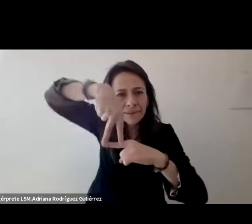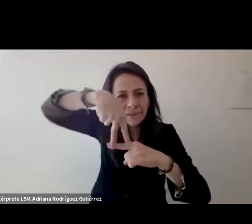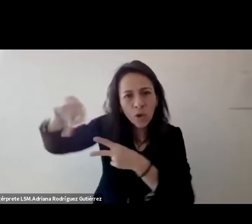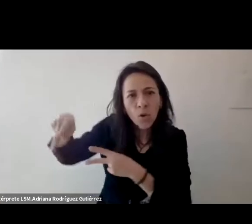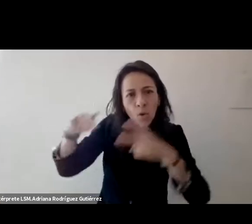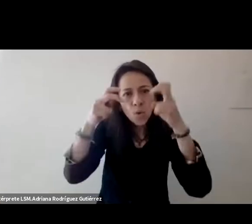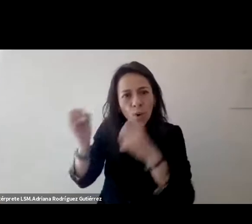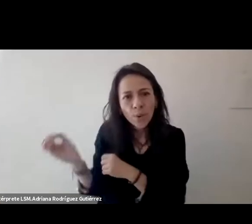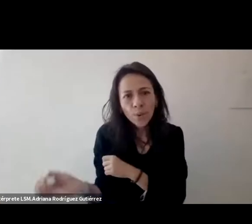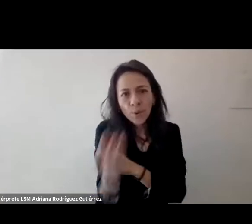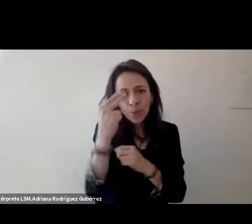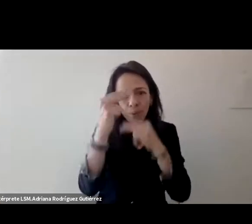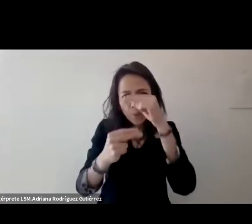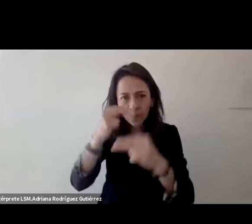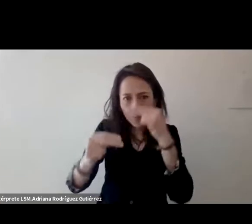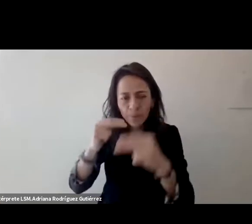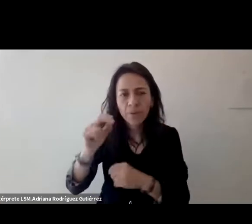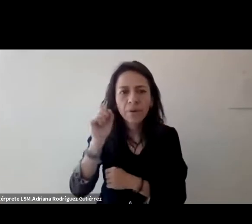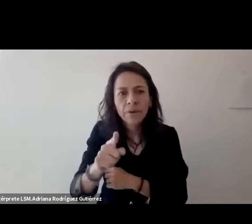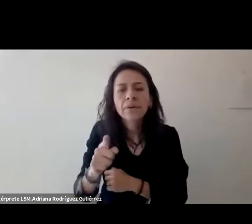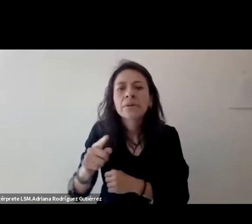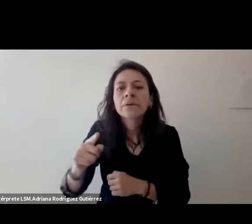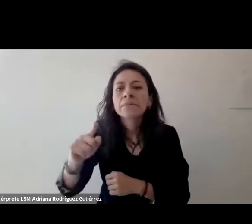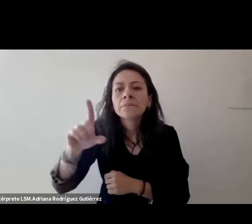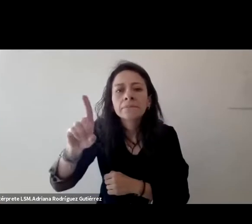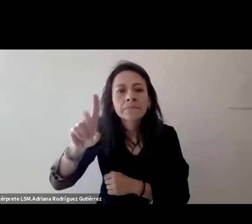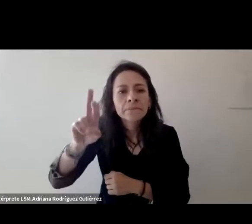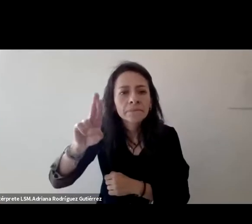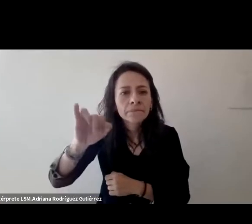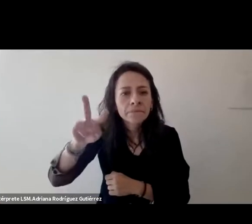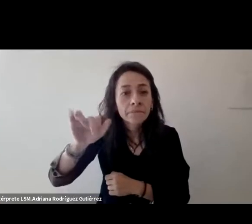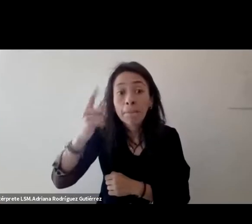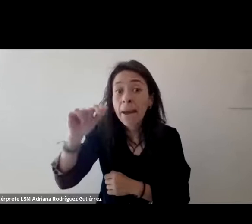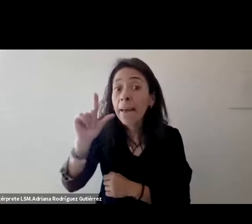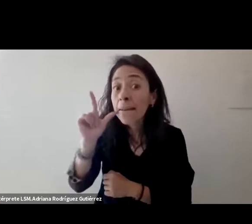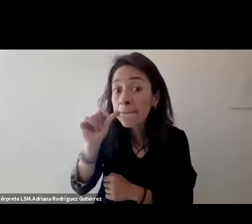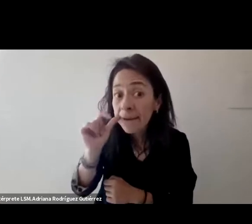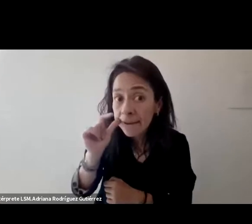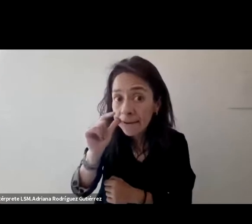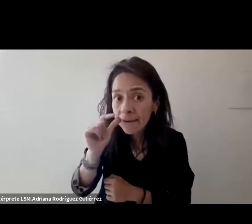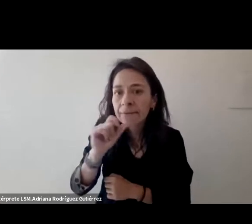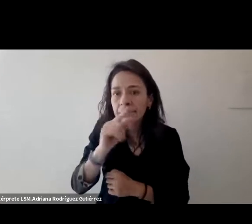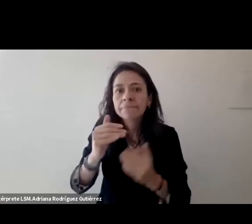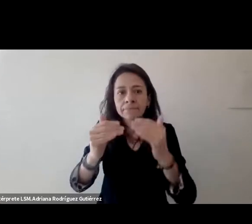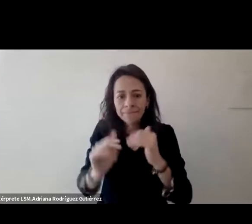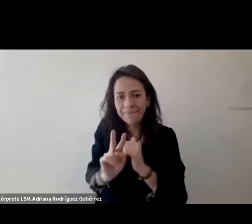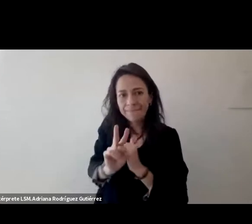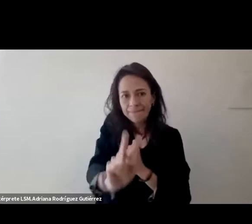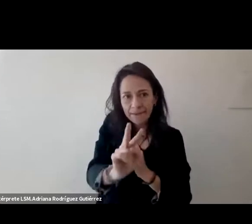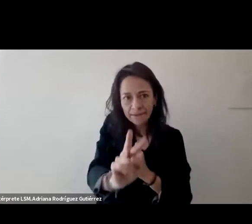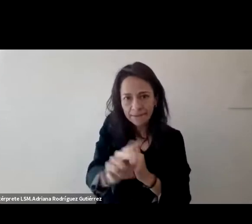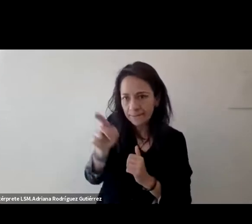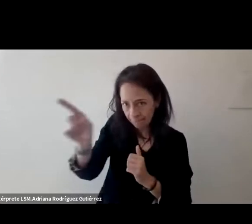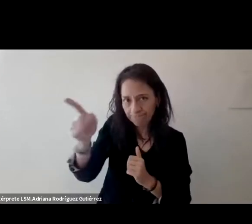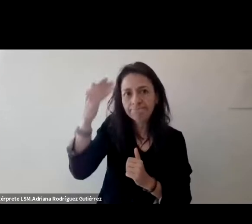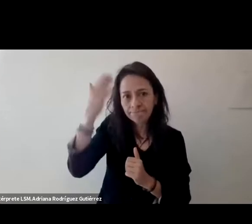mañana y en cuentas de redes sociales también, y para el viernes, y tiene las cuentas de Twitter también de la